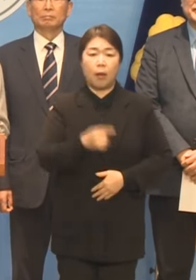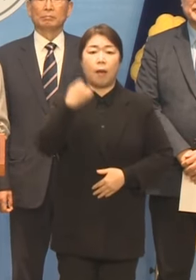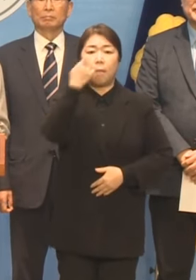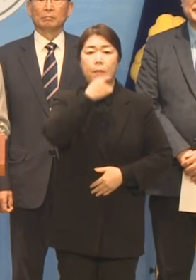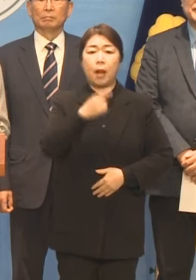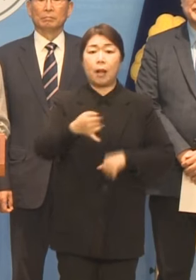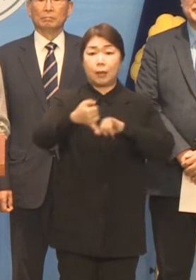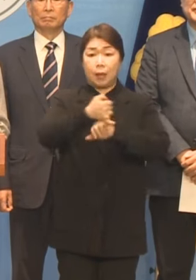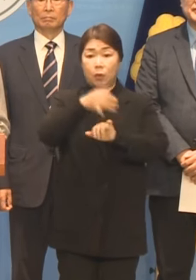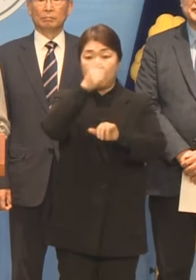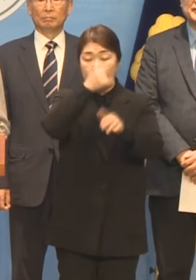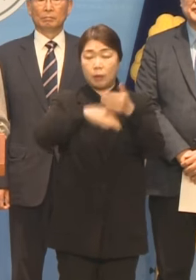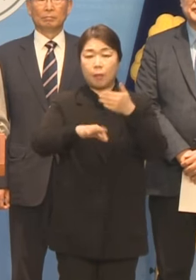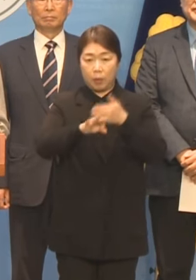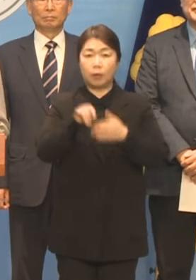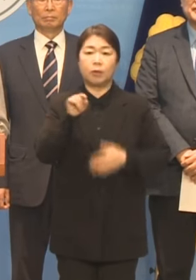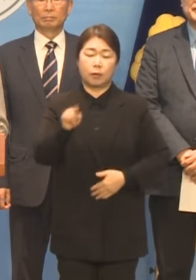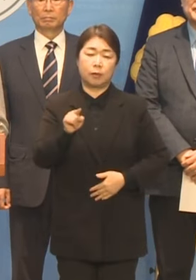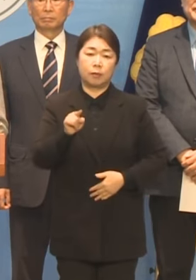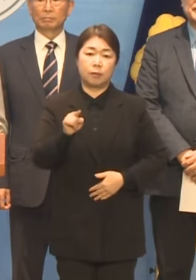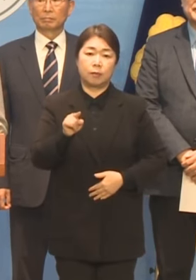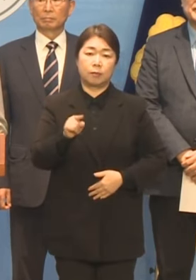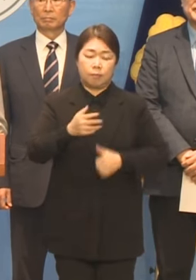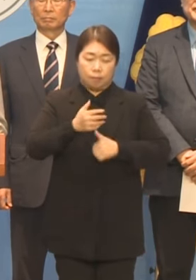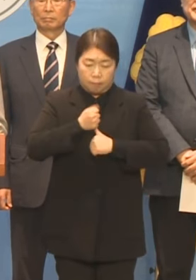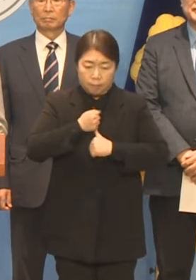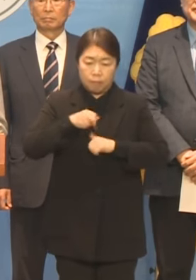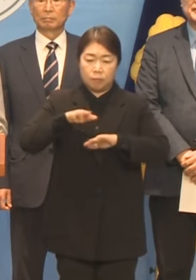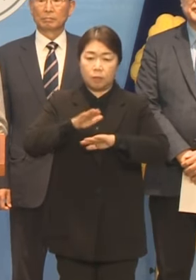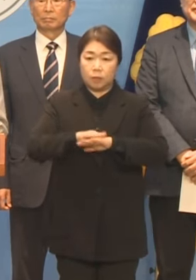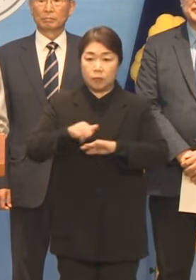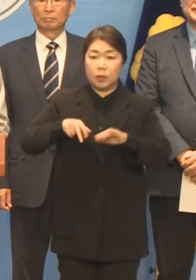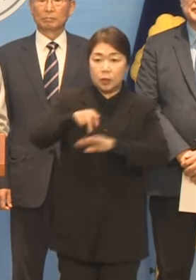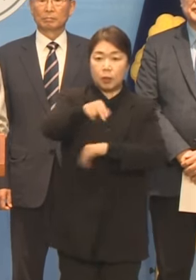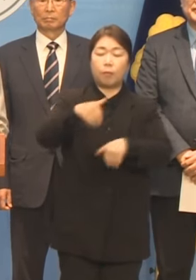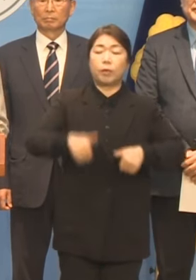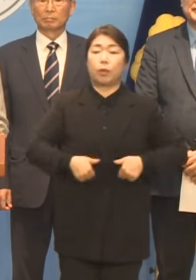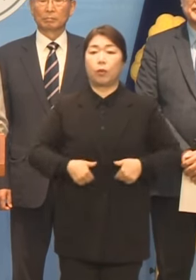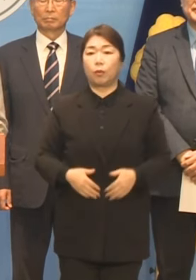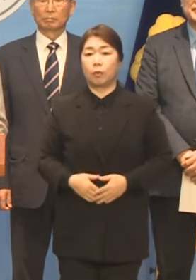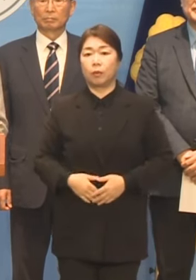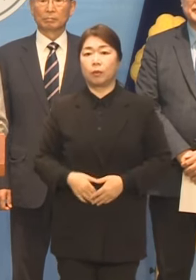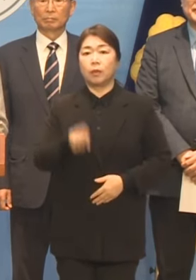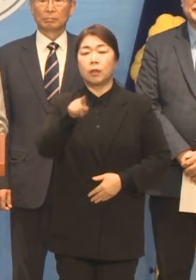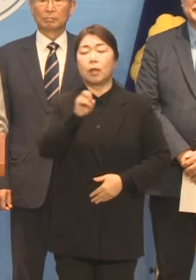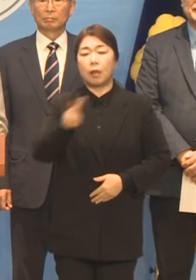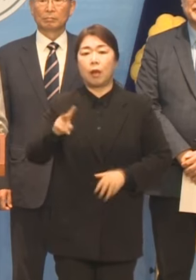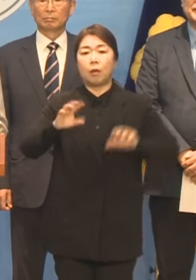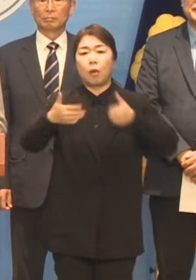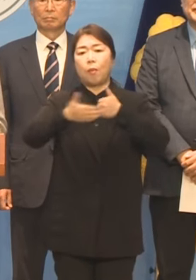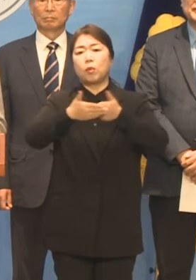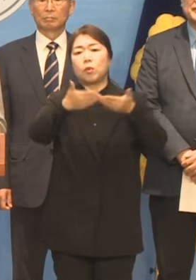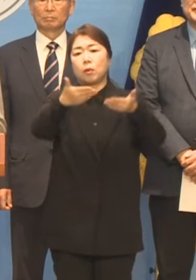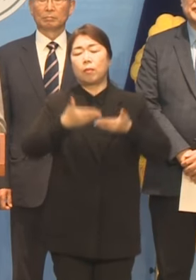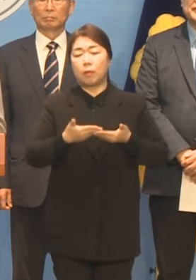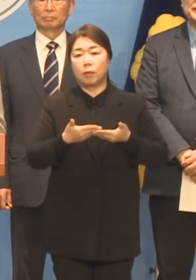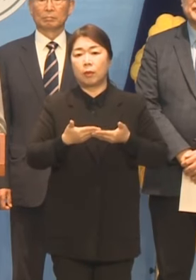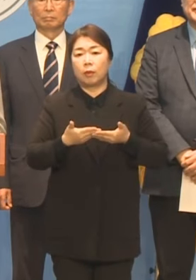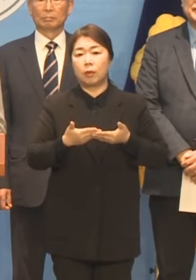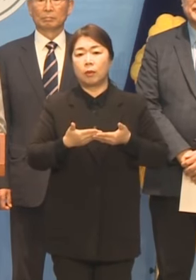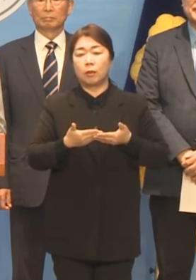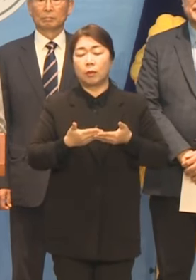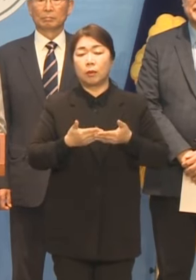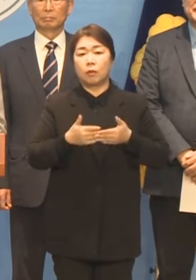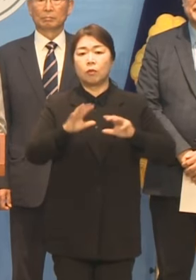했다면 그것은 엄숙하게 지켜야 합니다 그것이 국고 보조금을 받는 이유일 겁니다